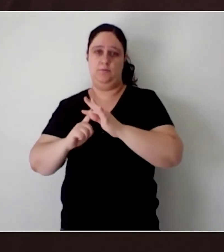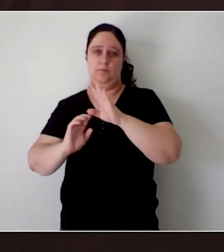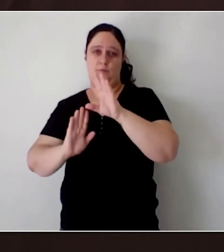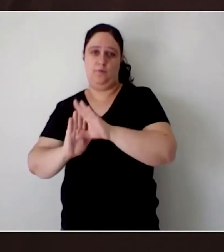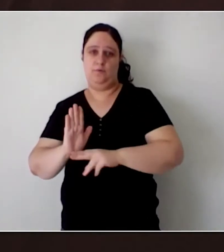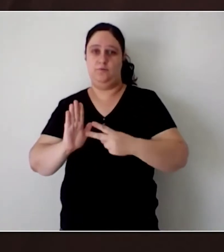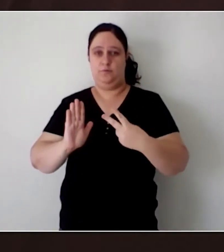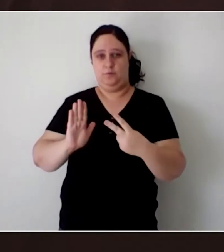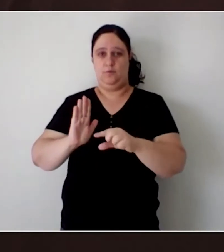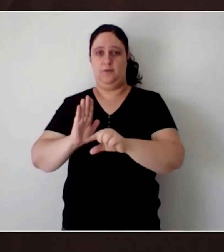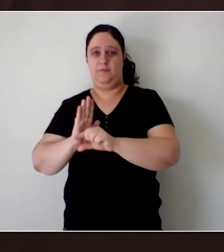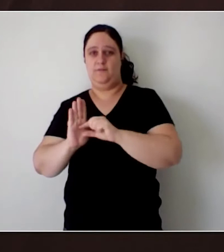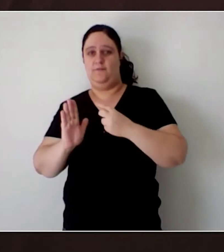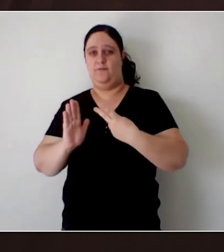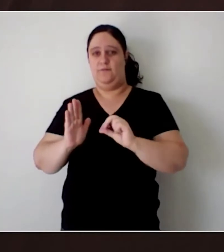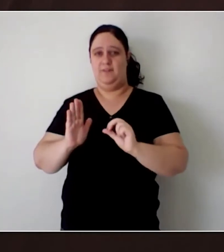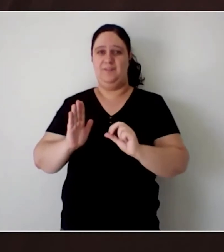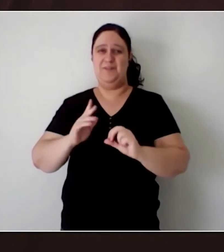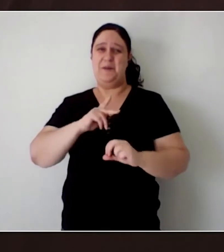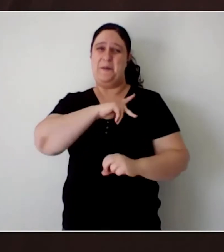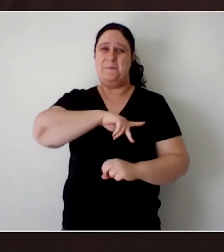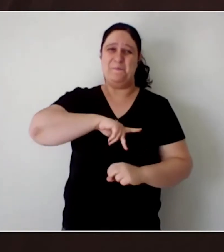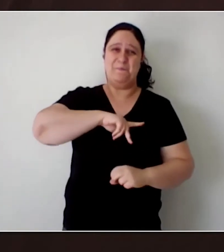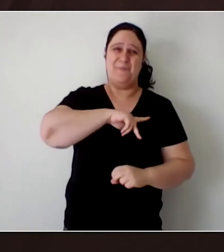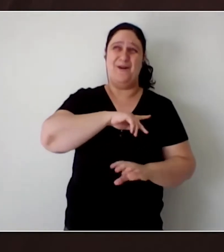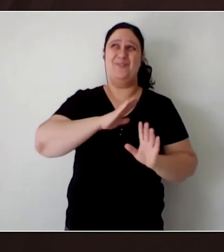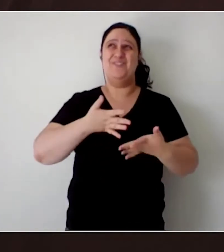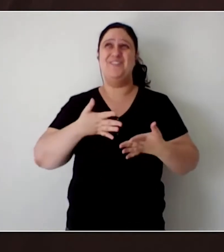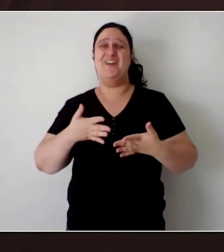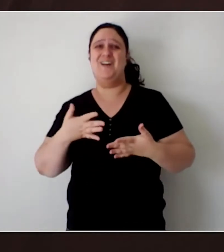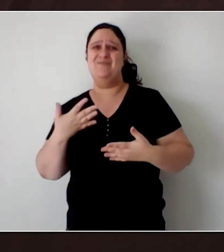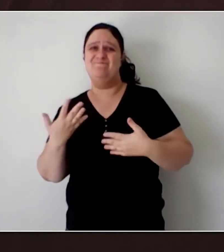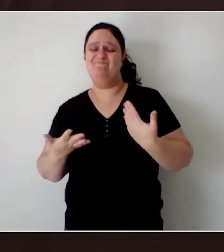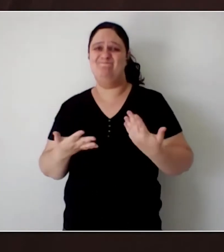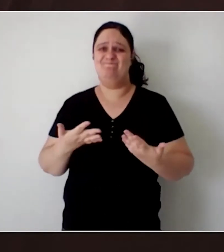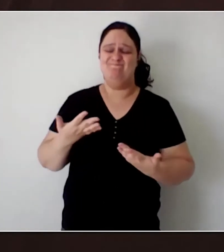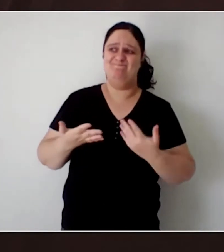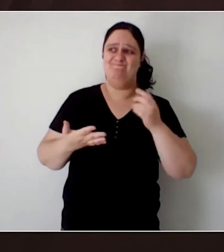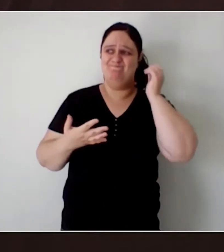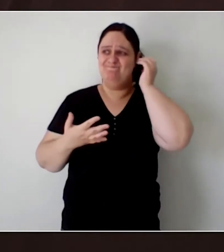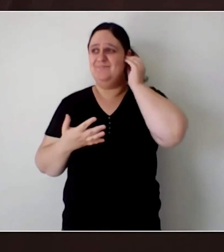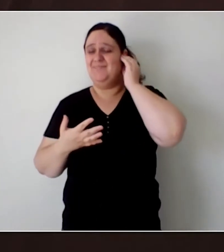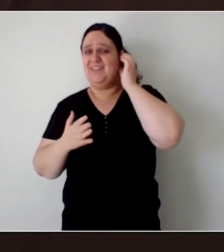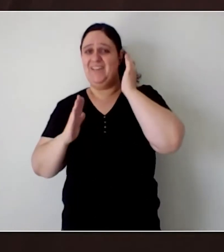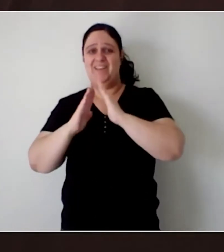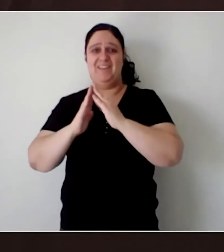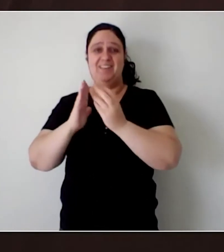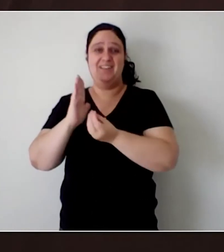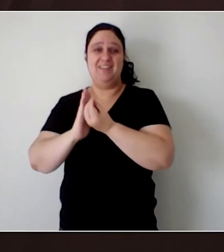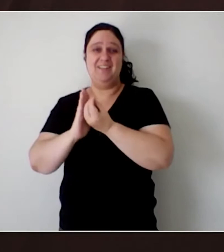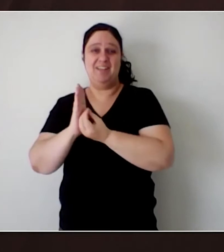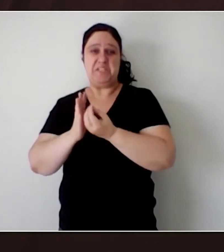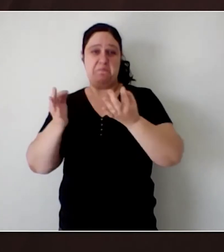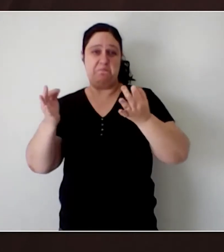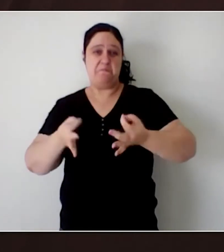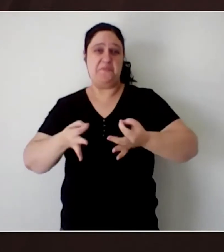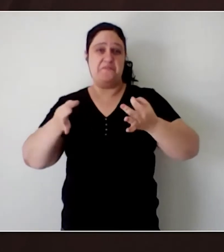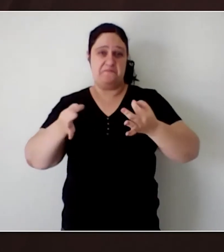desanimado. Essa igreja, de uma forma ideal que ele apresentou em 1 Timóteo 3,15,